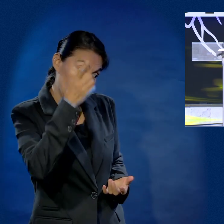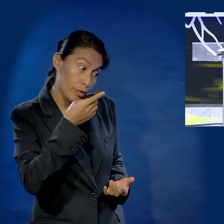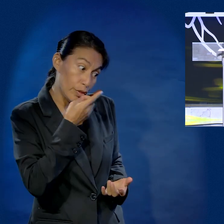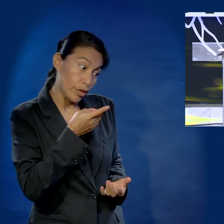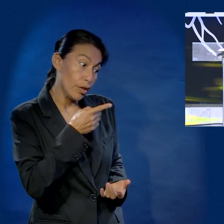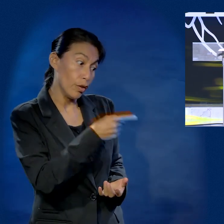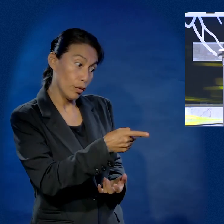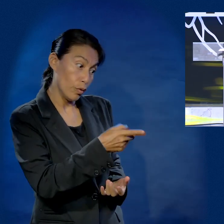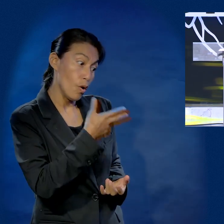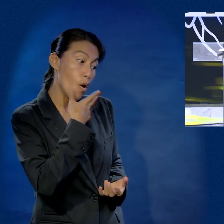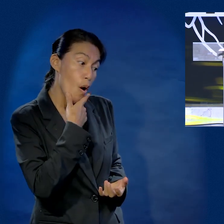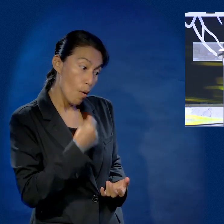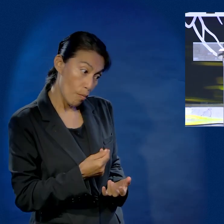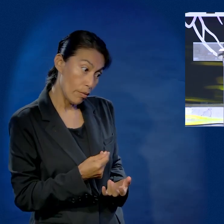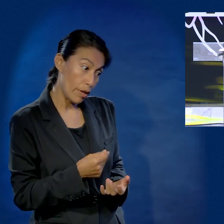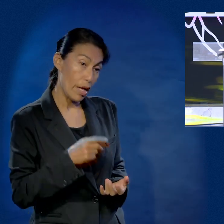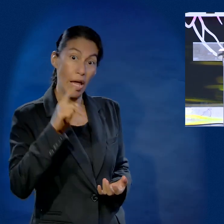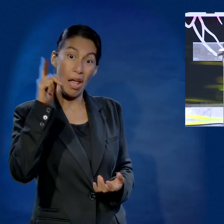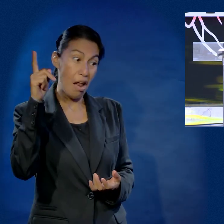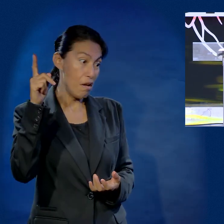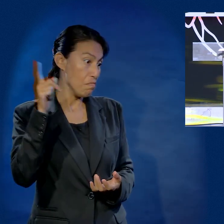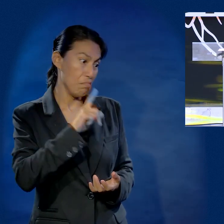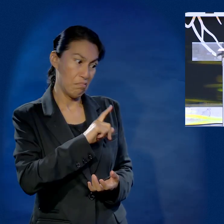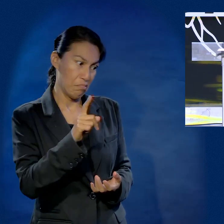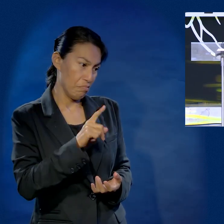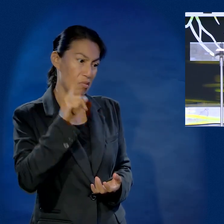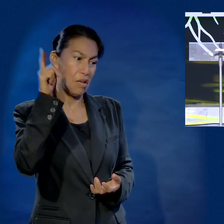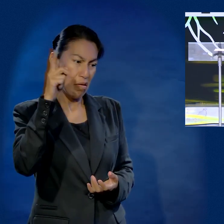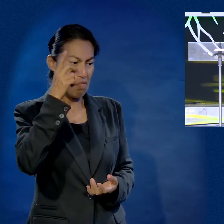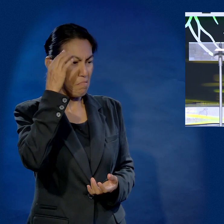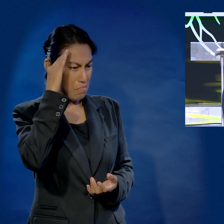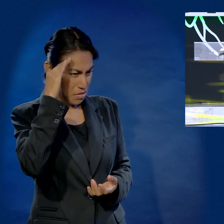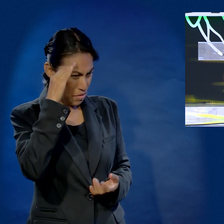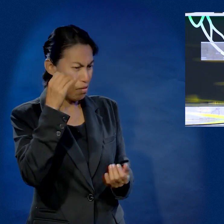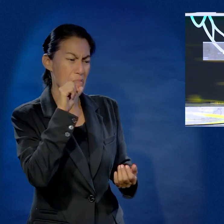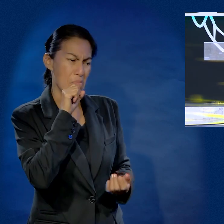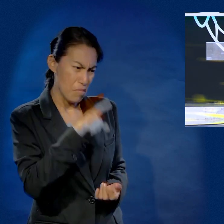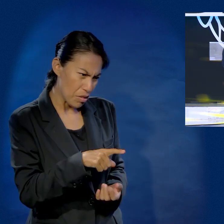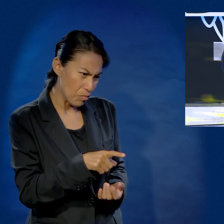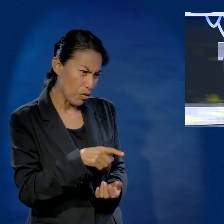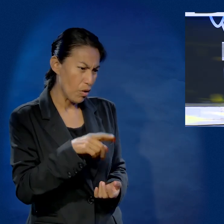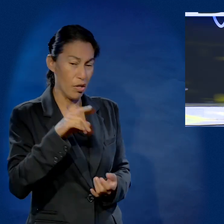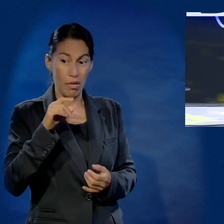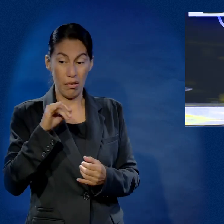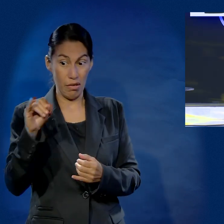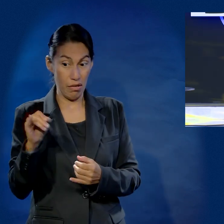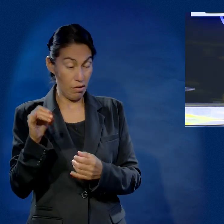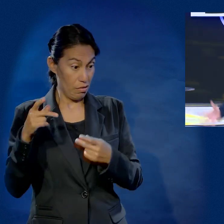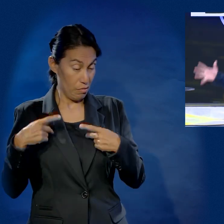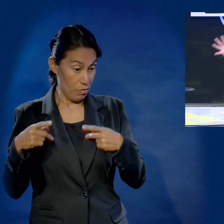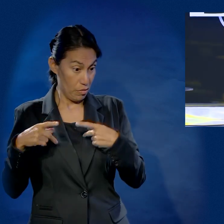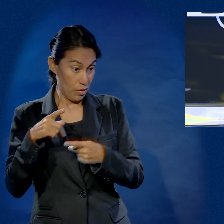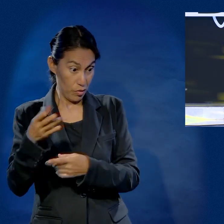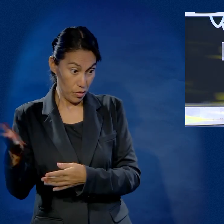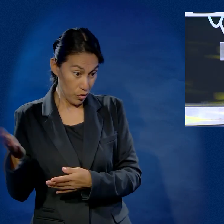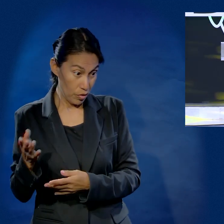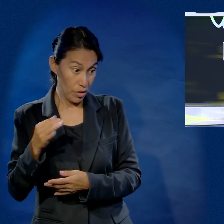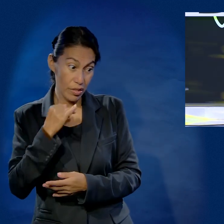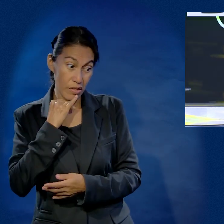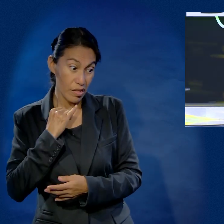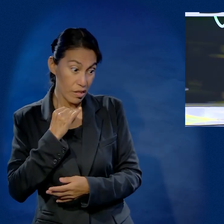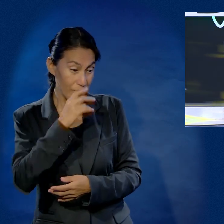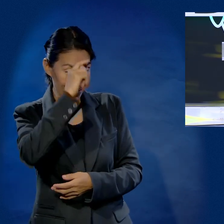que si tú piensas que Él es un hombre para que cambie de pensamiento, que no, que seguimos igual, bendito sea el pueblo de Israel. ¡Ay! Dice